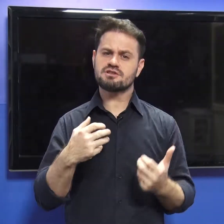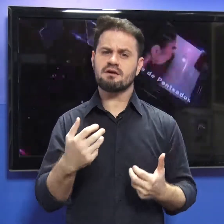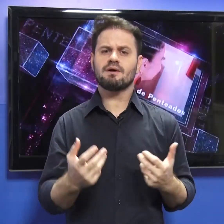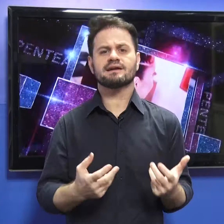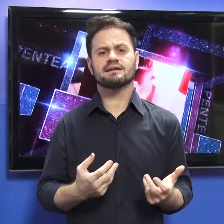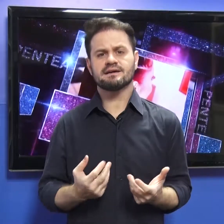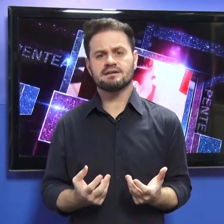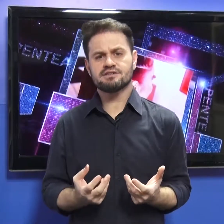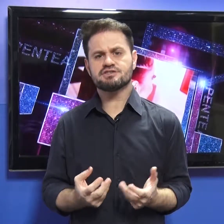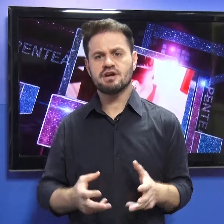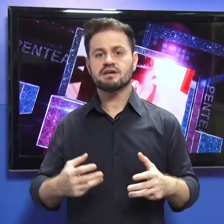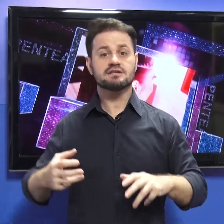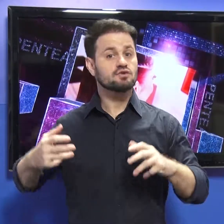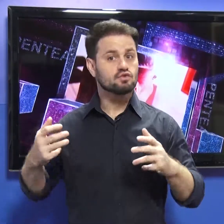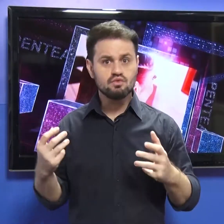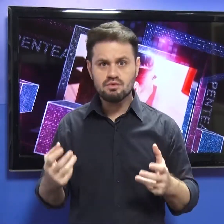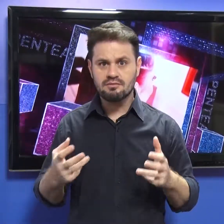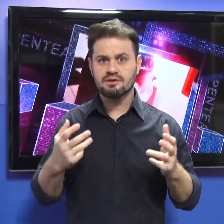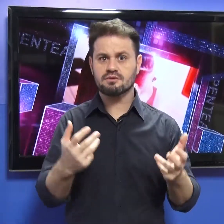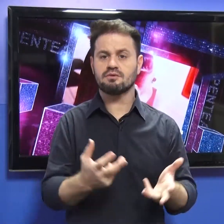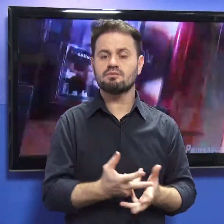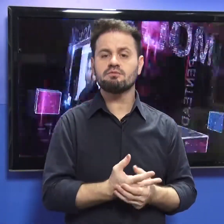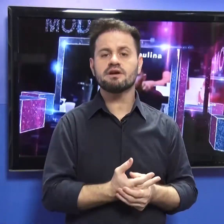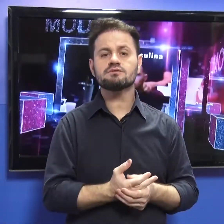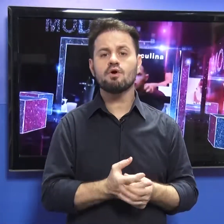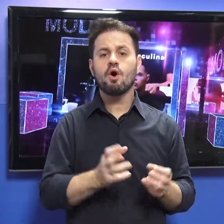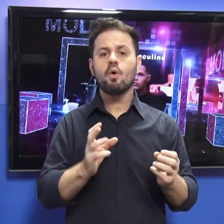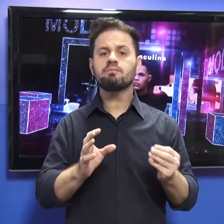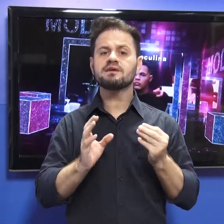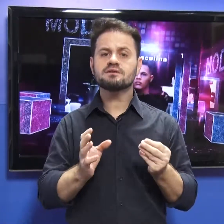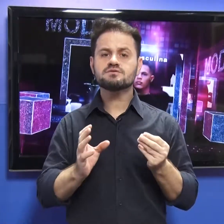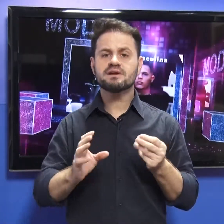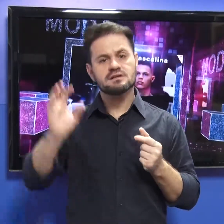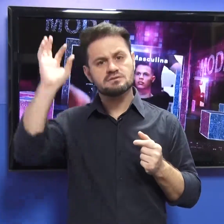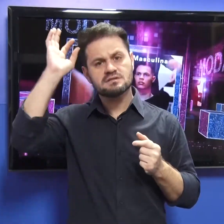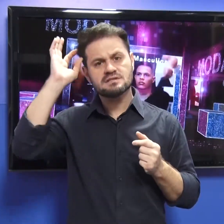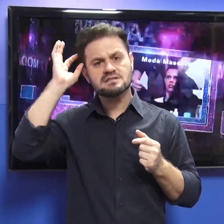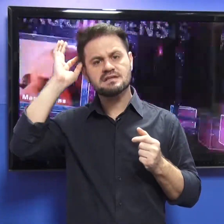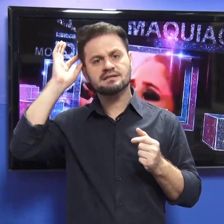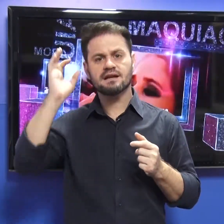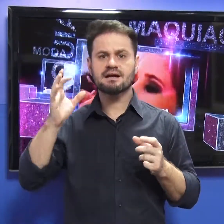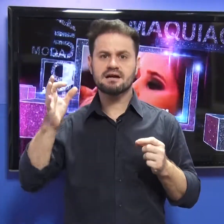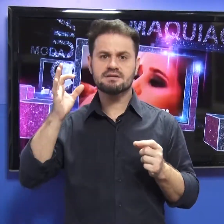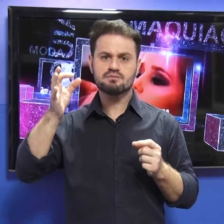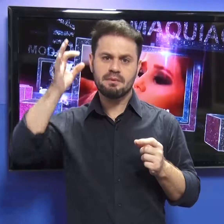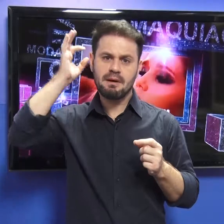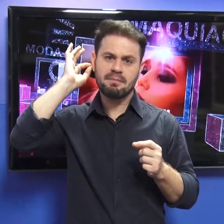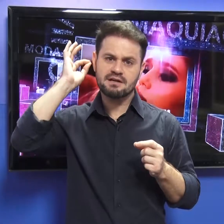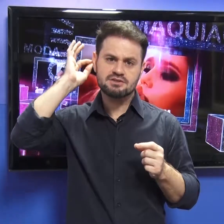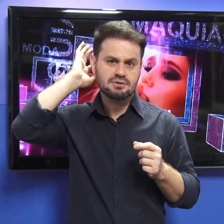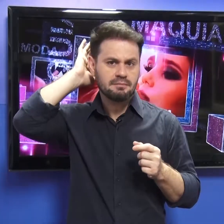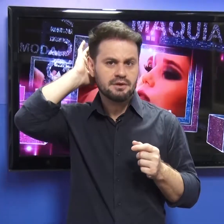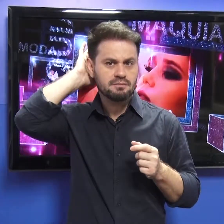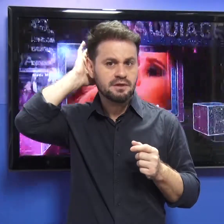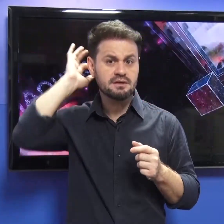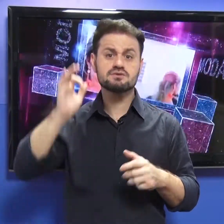dar um ar elegante e tem tudo a ver com o momento ou pequenos presos tranças laterais um para uma parte do cabelo preso